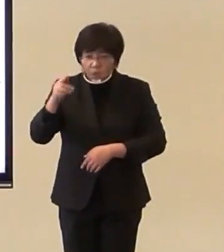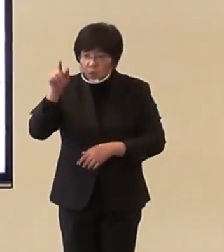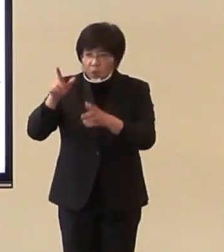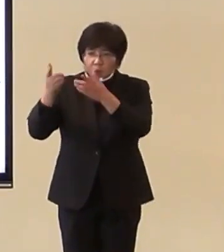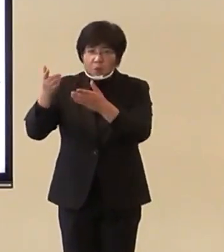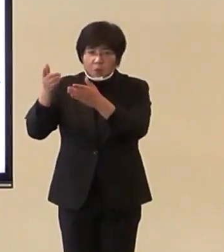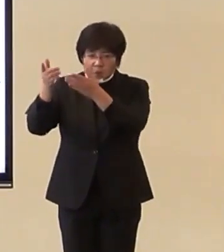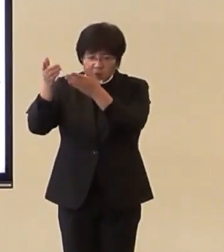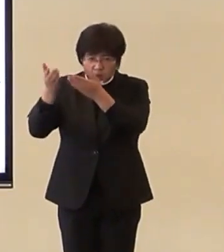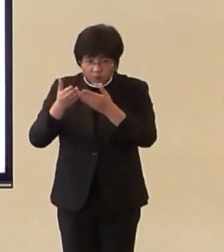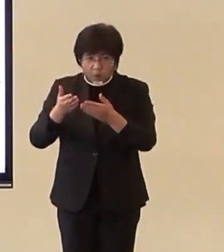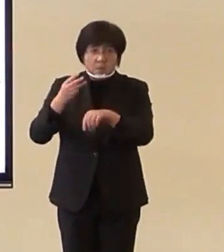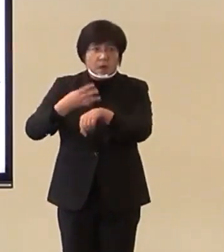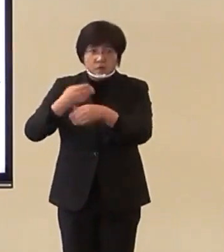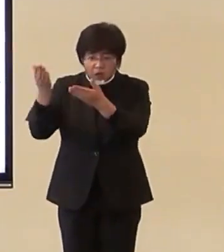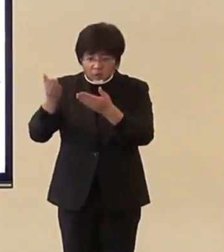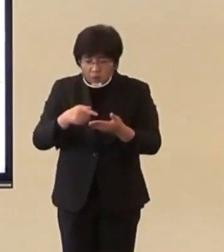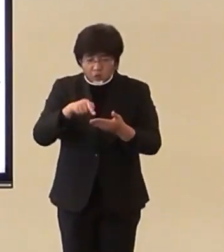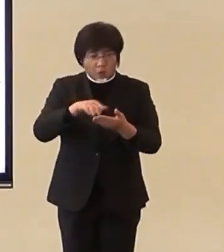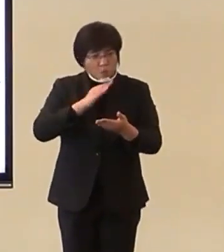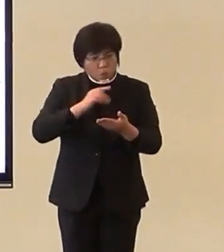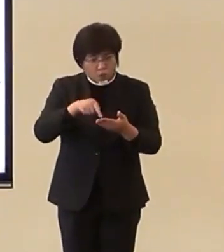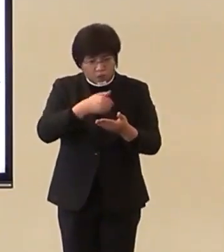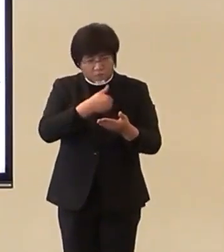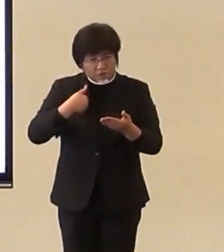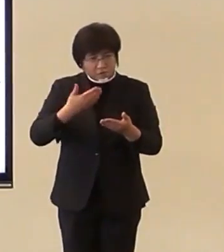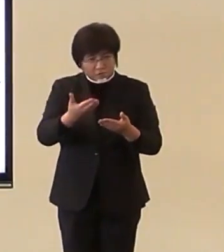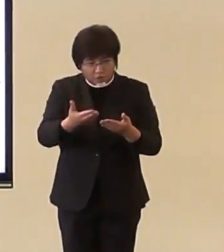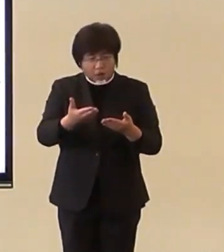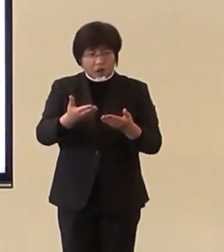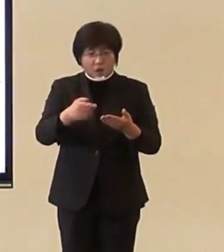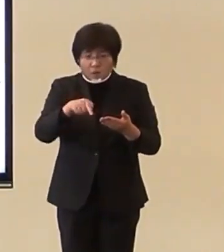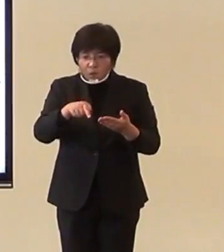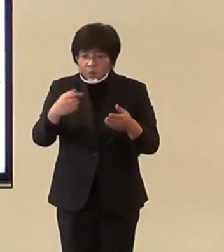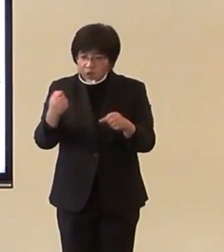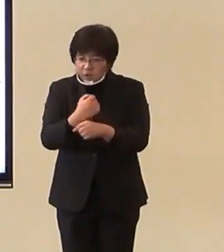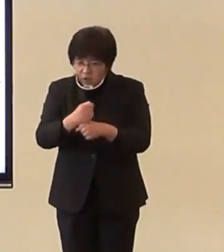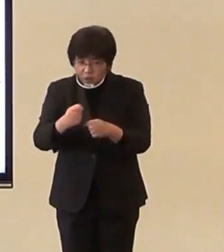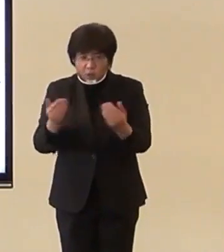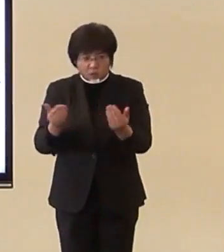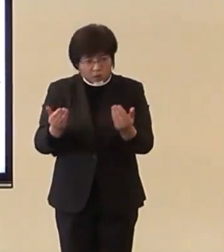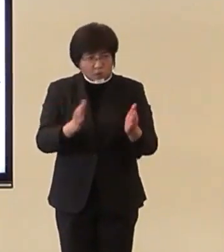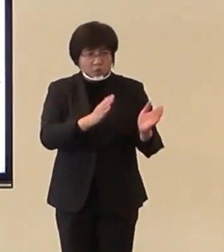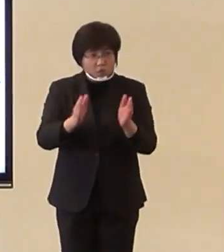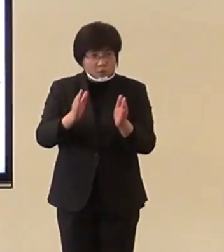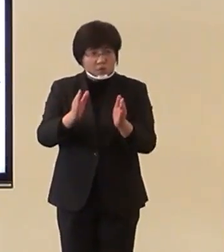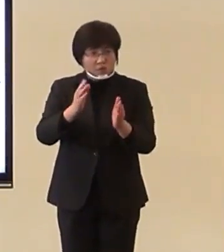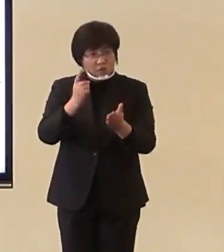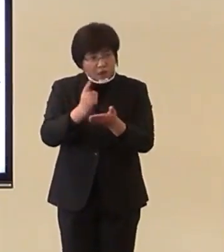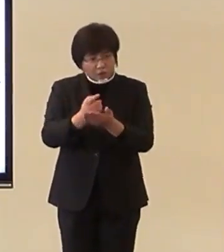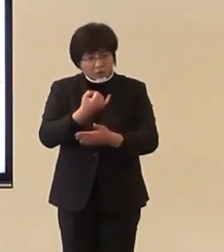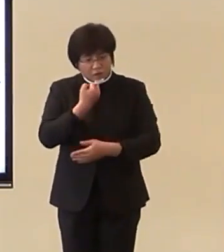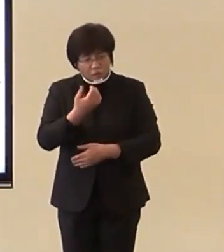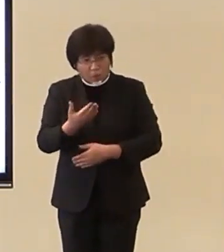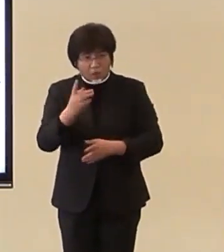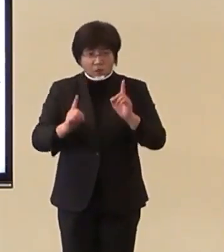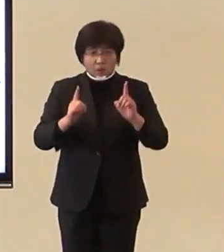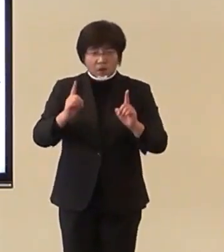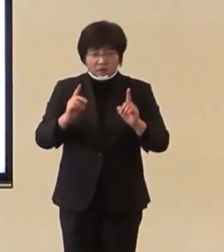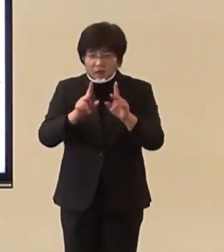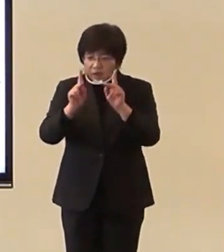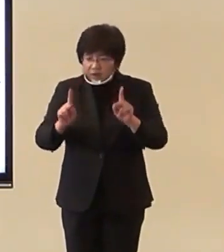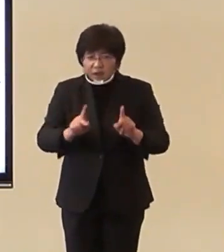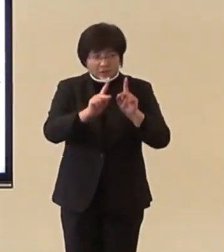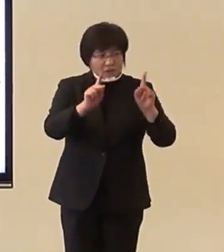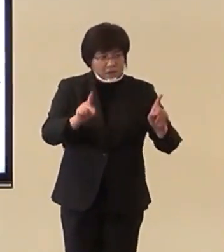れ大丈夫なのかと、この動線でいいのかと、この作業でいいのかということを、さまざまな課題に対して